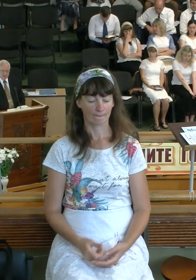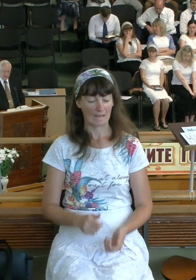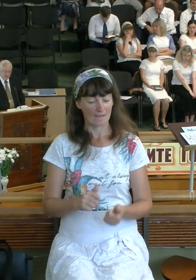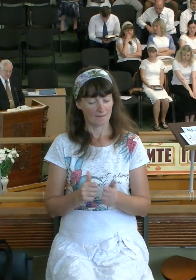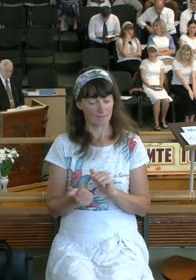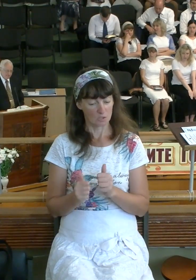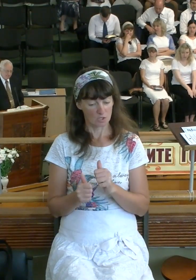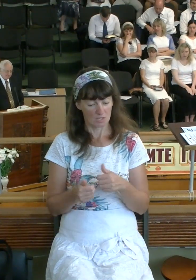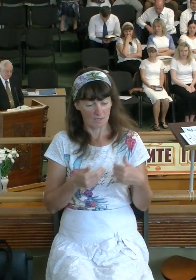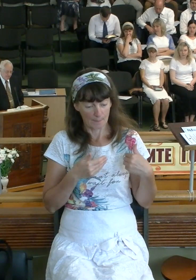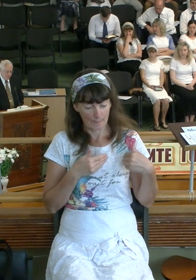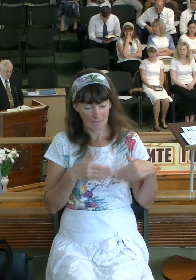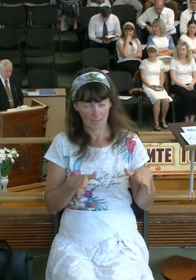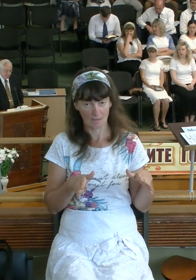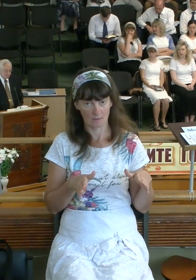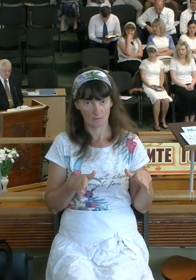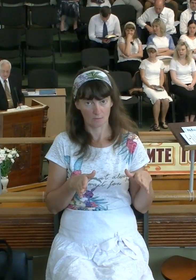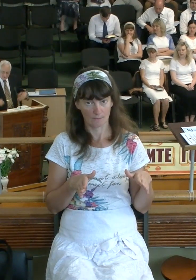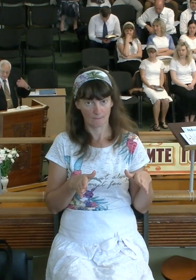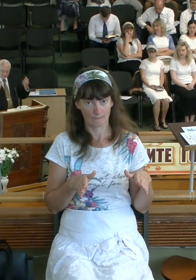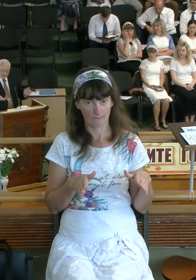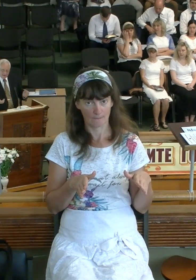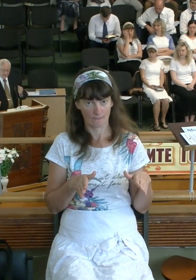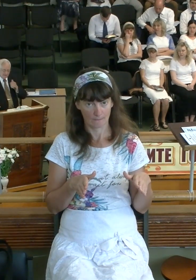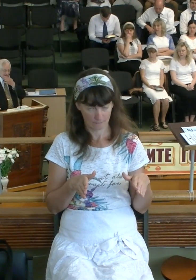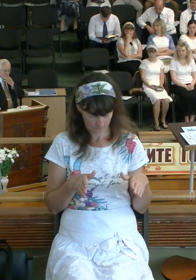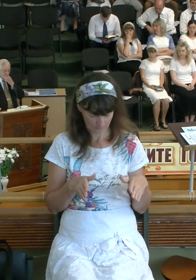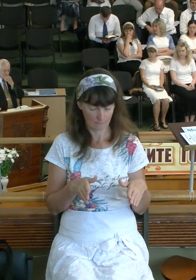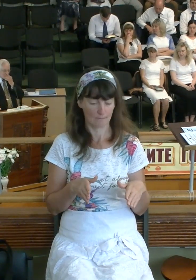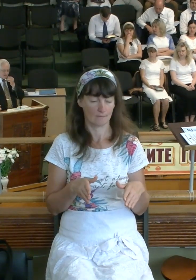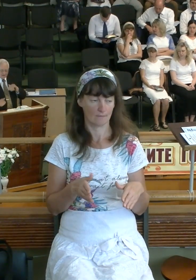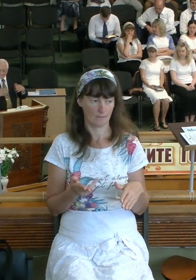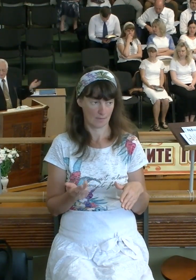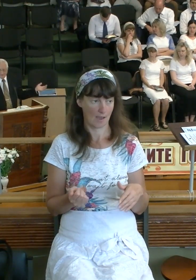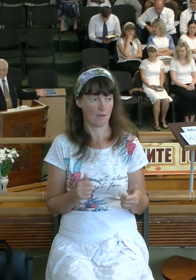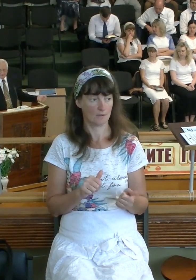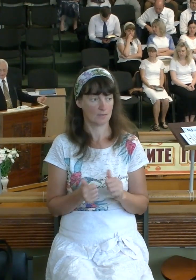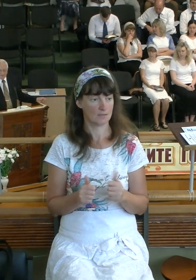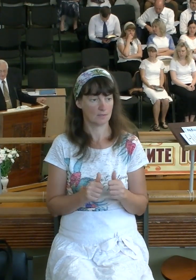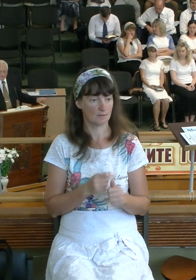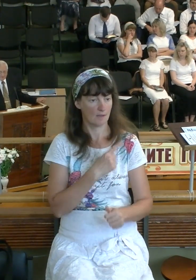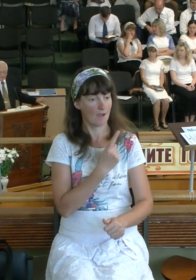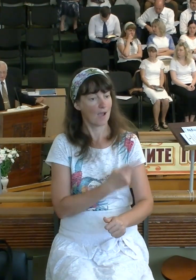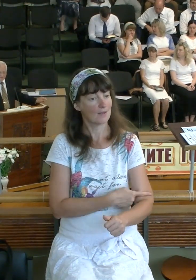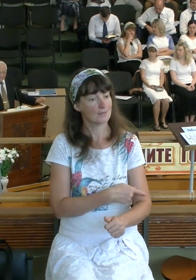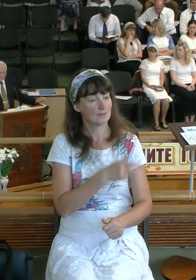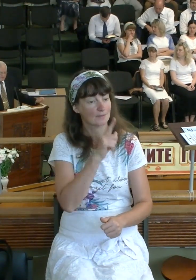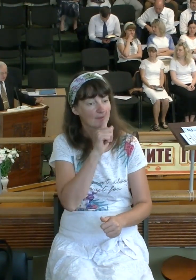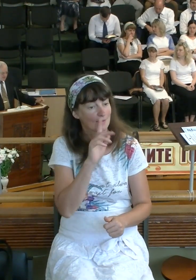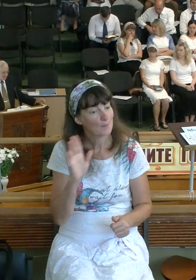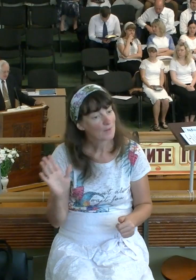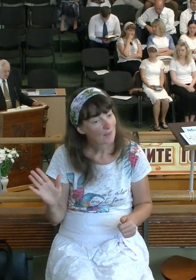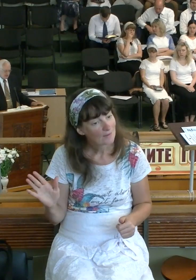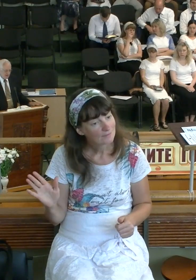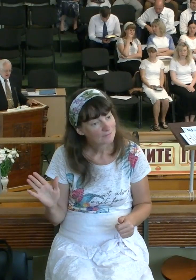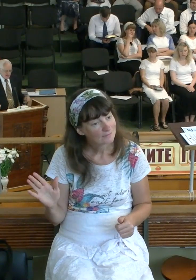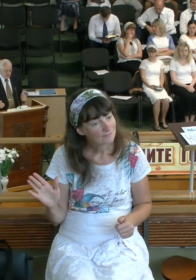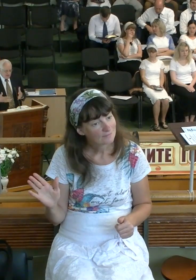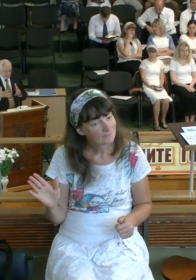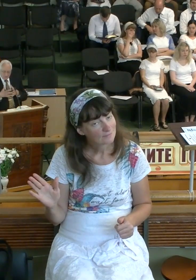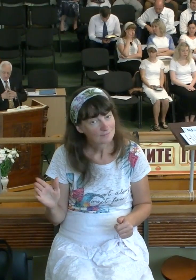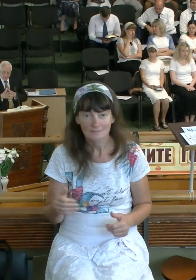крещением покаяния. И они крестились, а силы не было. Ведь, братья и